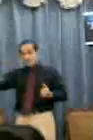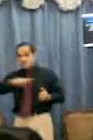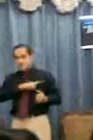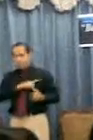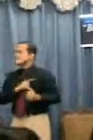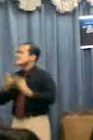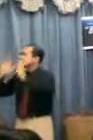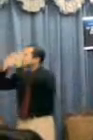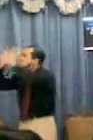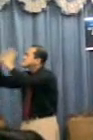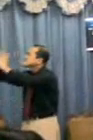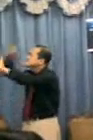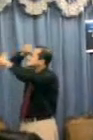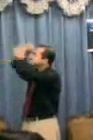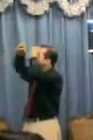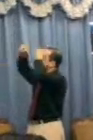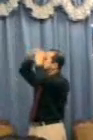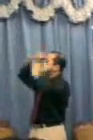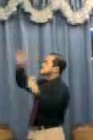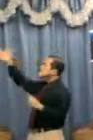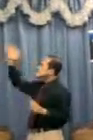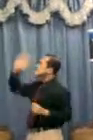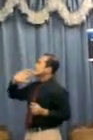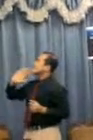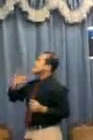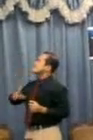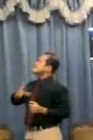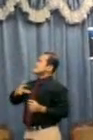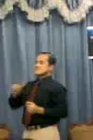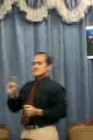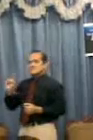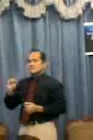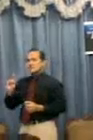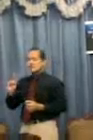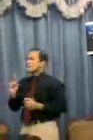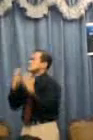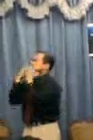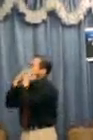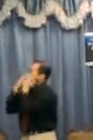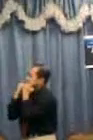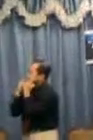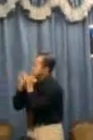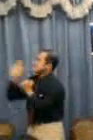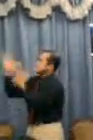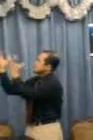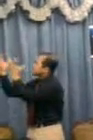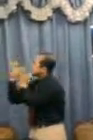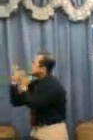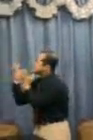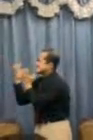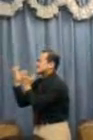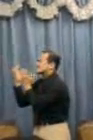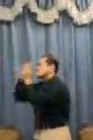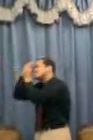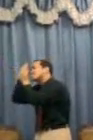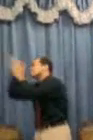sa ating puso. Nalulugod na tayong gawin ang kalooban ni Jehovah. Ibig sabihin, hindi ito pabigat para sa